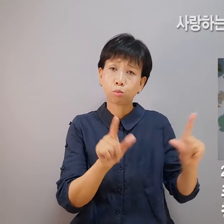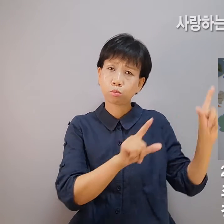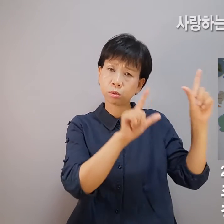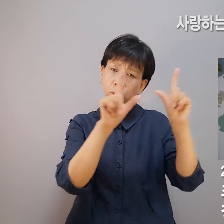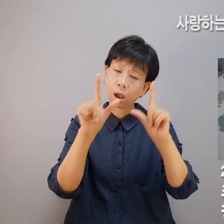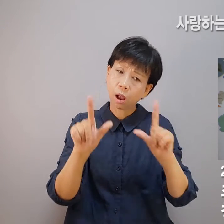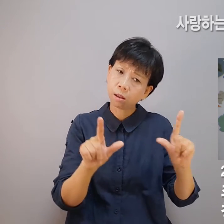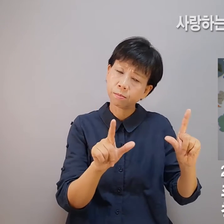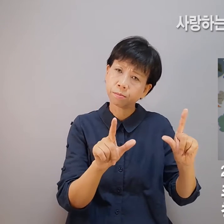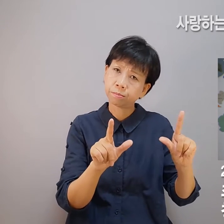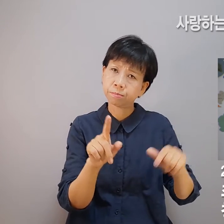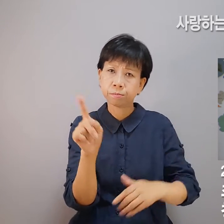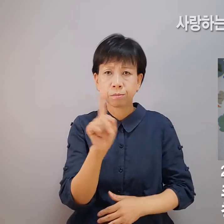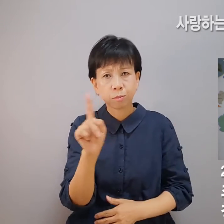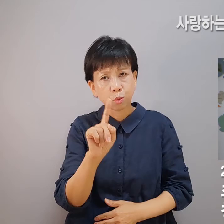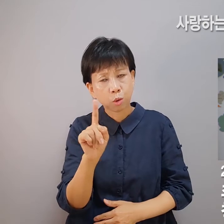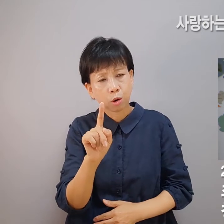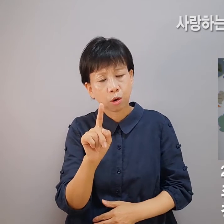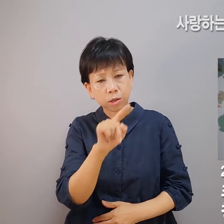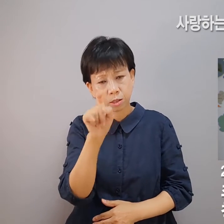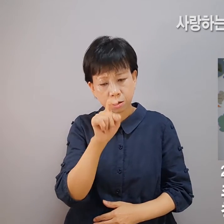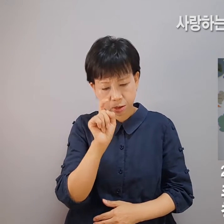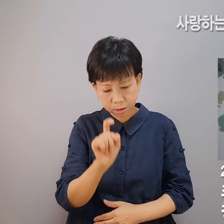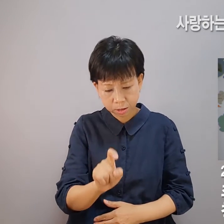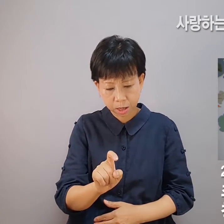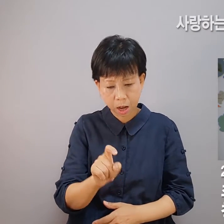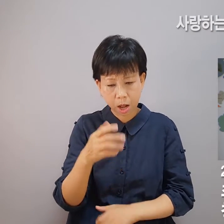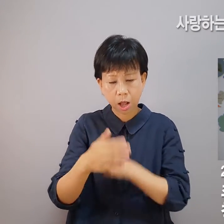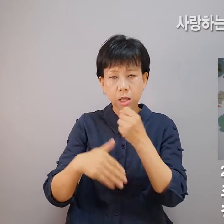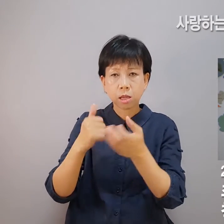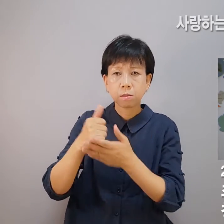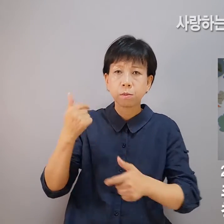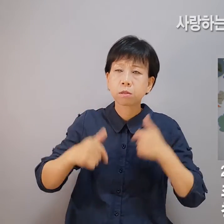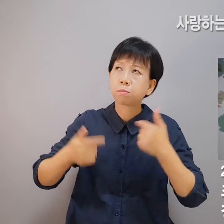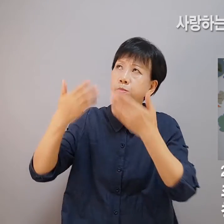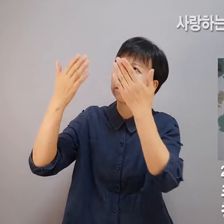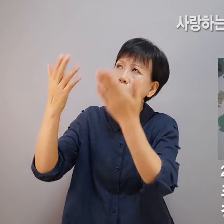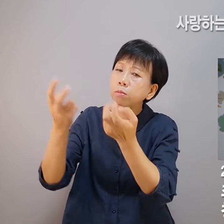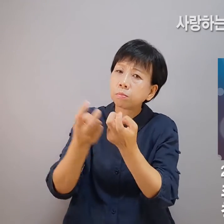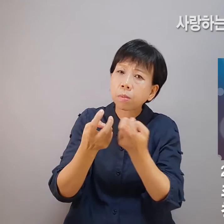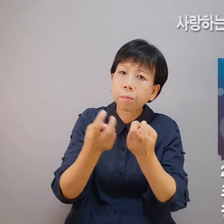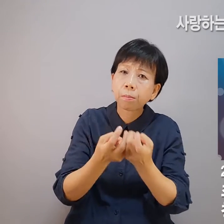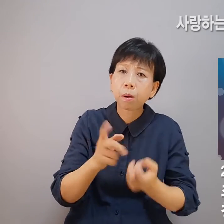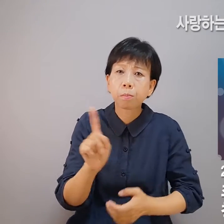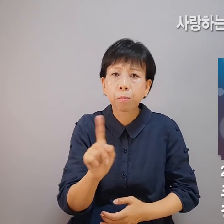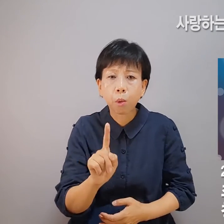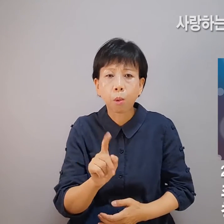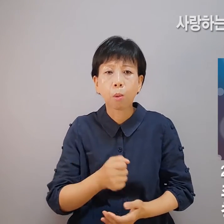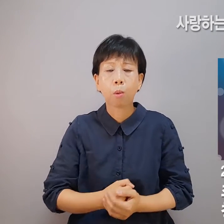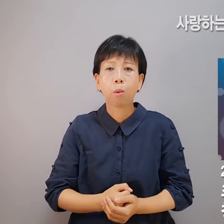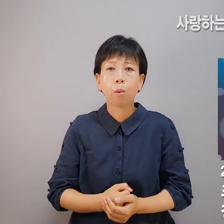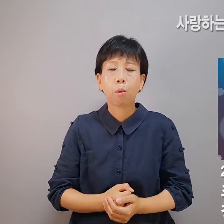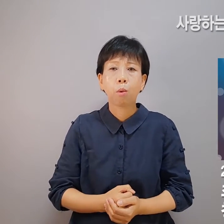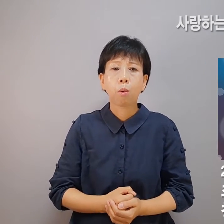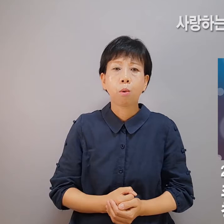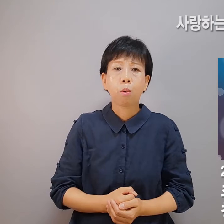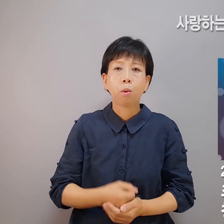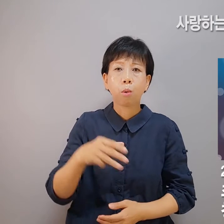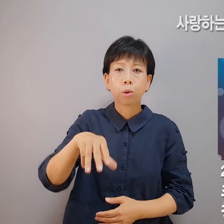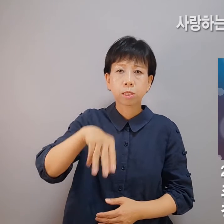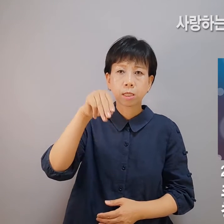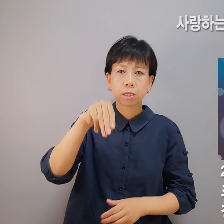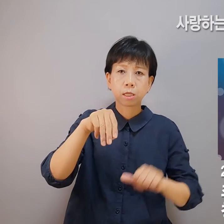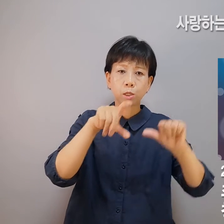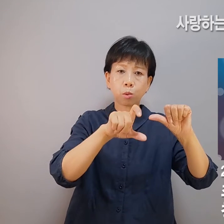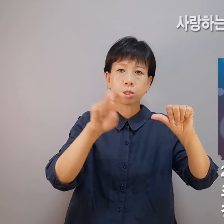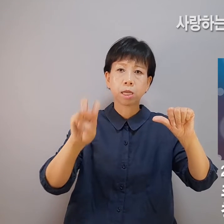하나님을 기쁘시게 할 수 있었을까? 오늘 본문의 24절을 봅시다. 에녹이 하나님과 뭐 하더니?